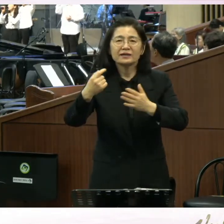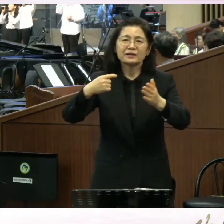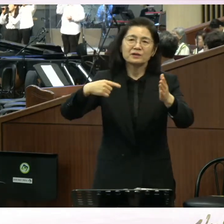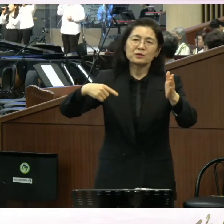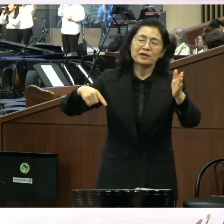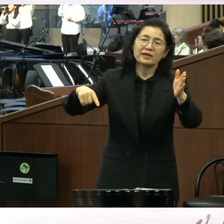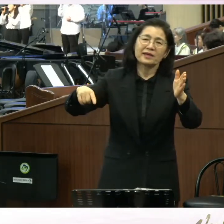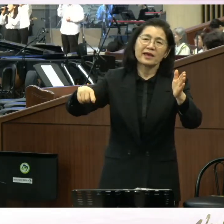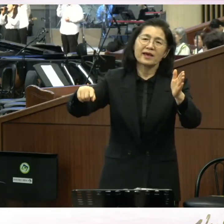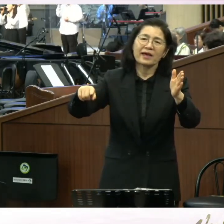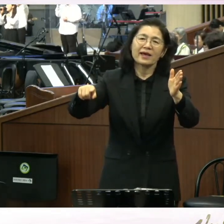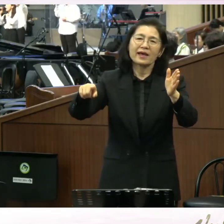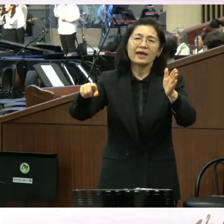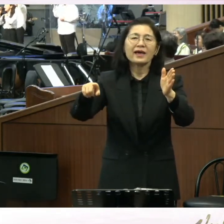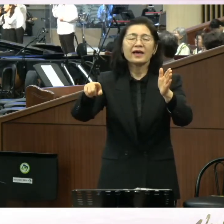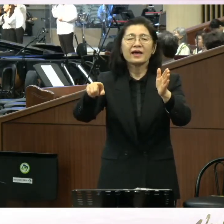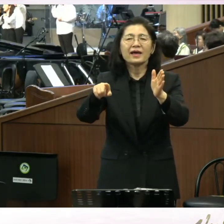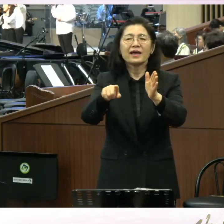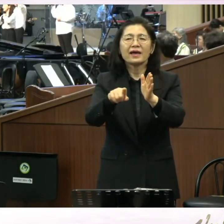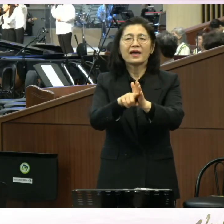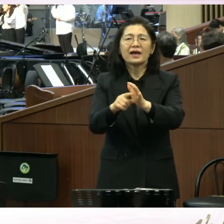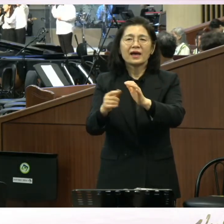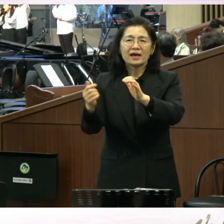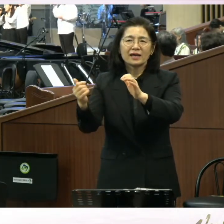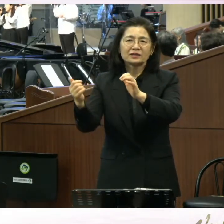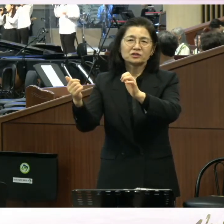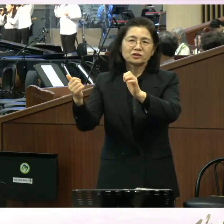나를 위해